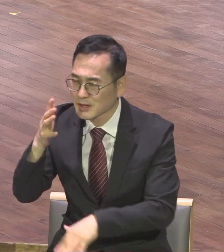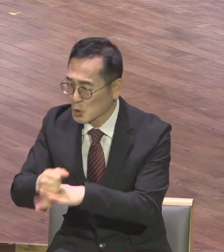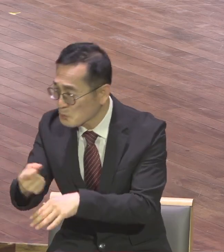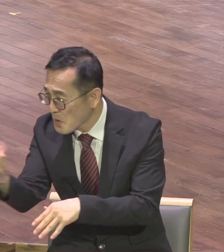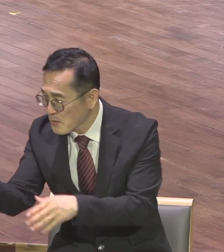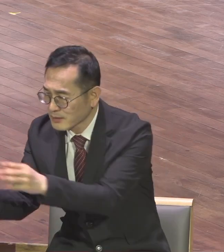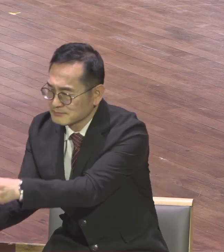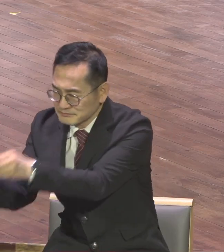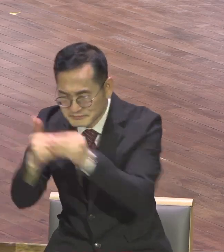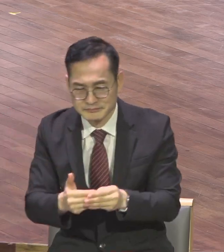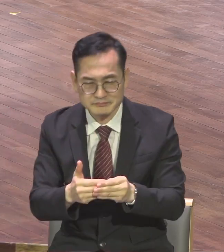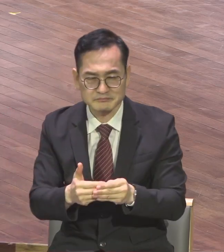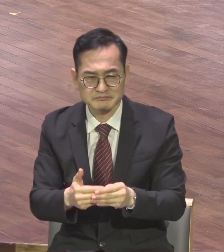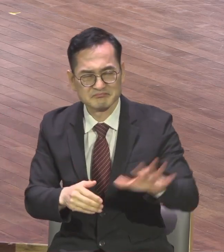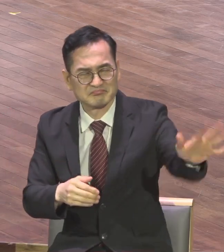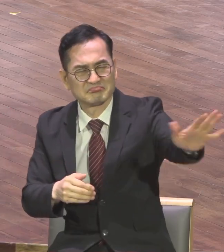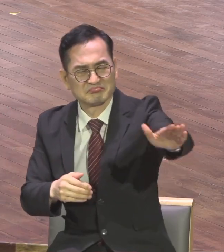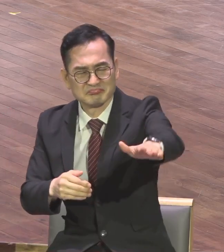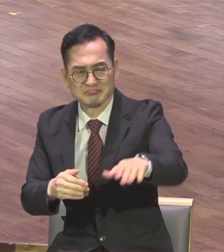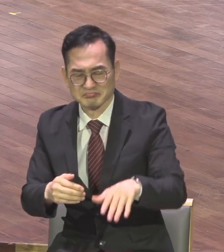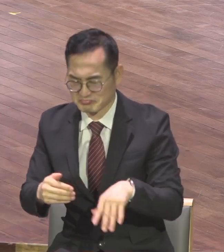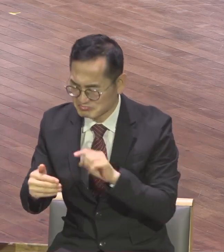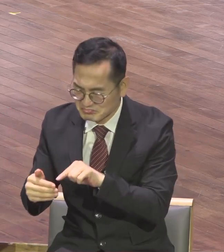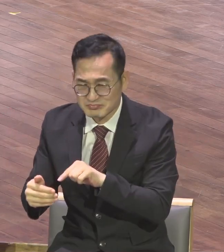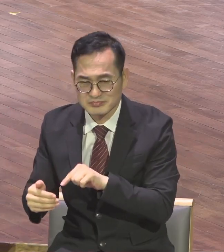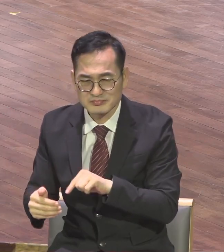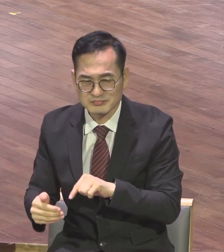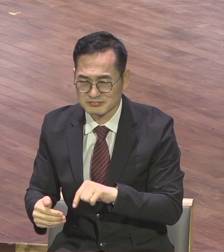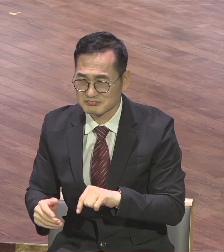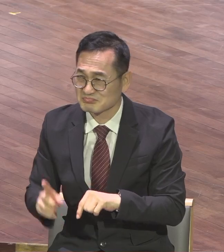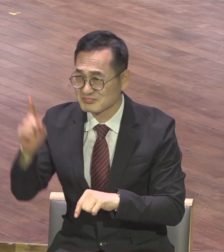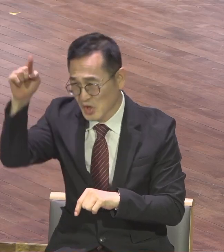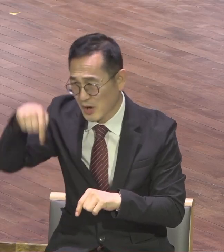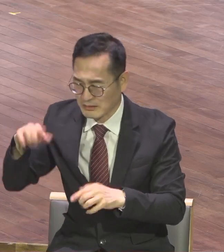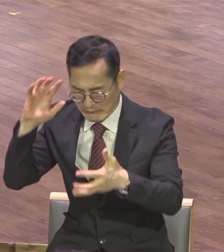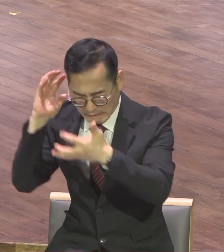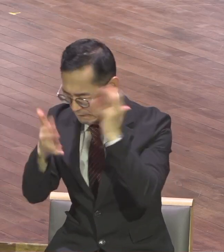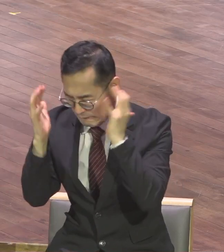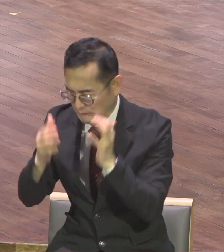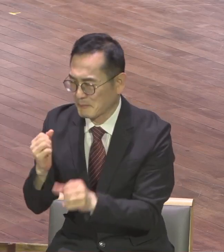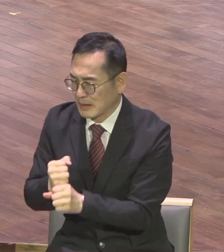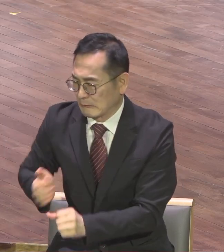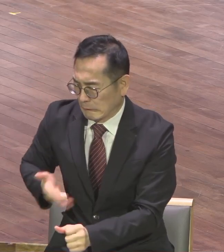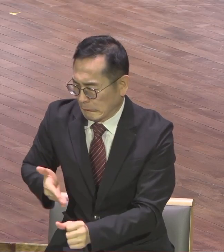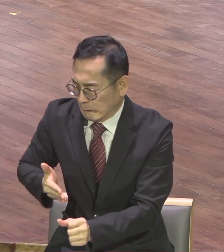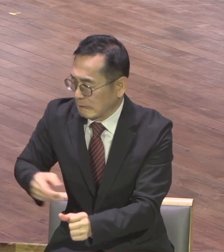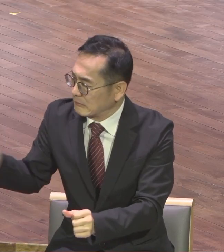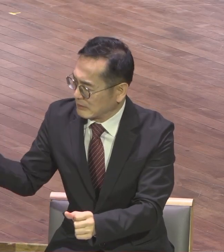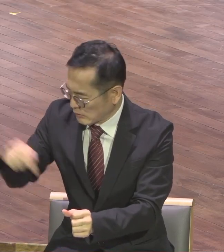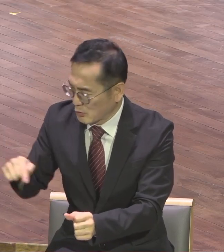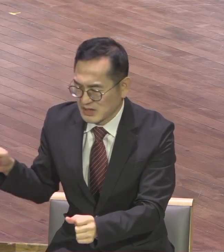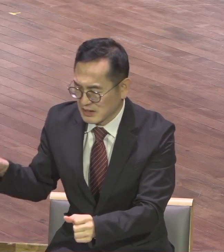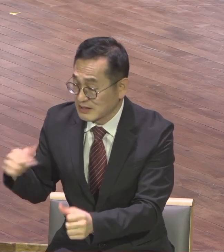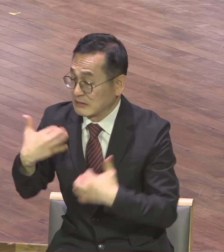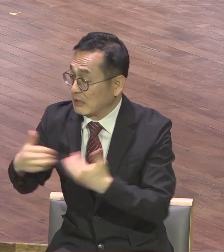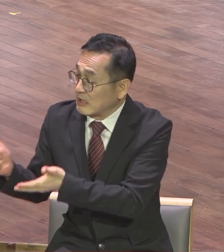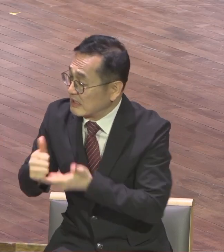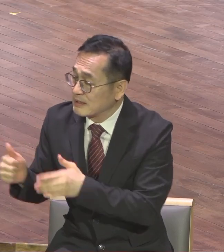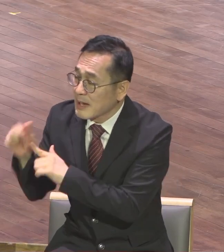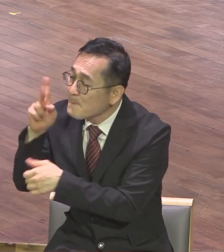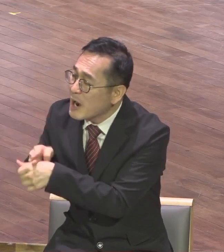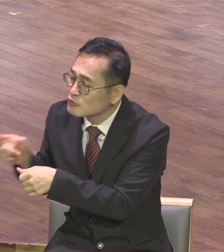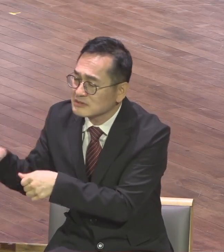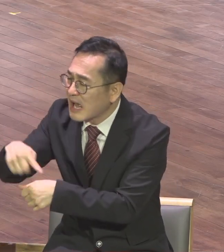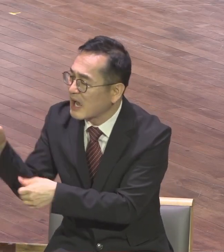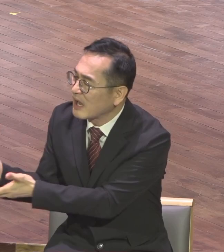끌고 읍장들 앞에 가서 소리질러 이르되, 천하를 어지럽게 하던 이 사람들이 여기도 이르매, 야손이 그들을 맞아들였도다. 이